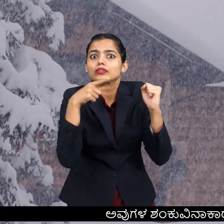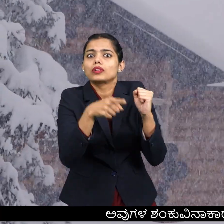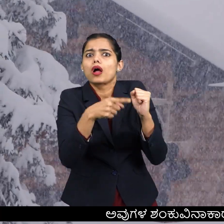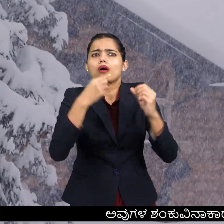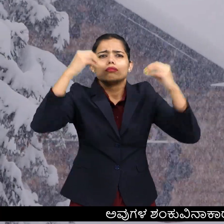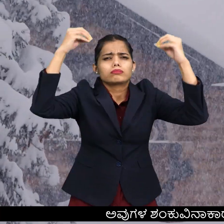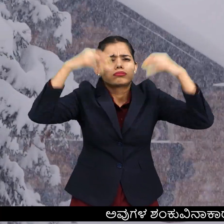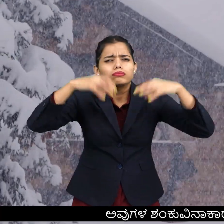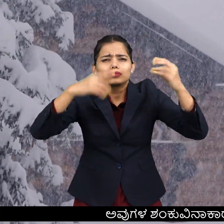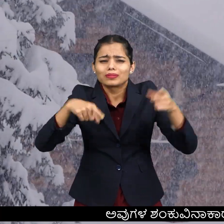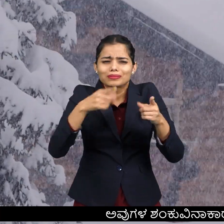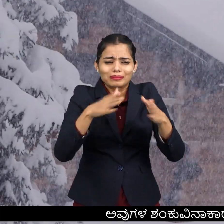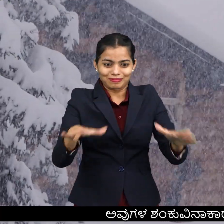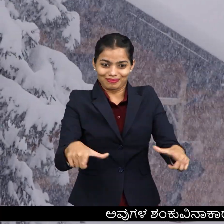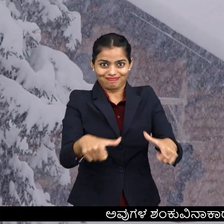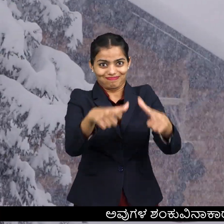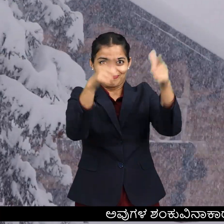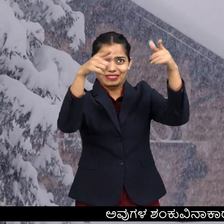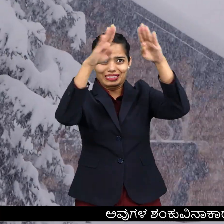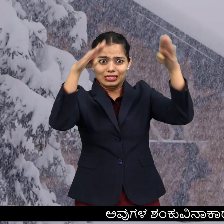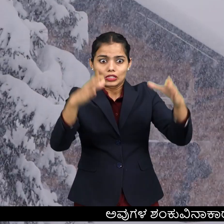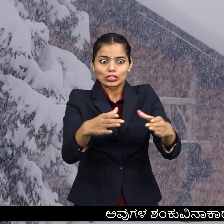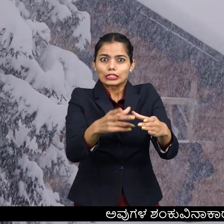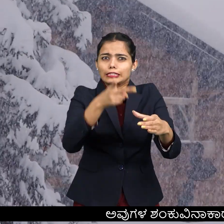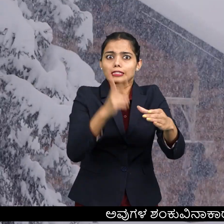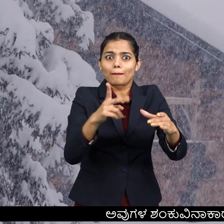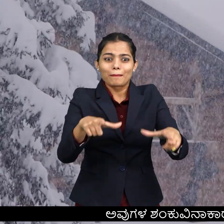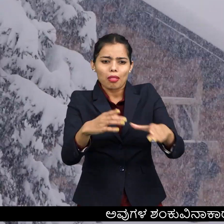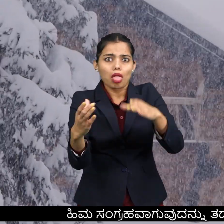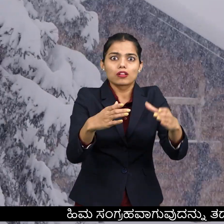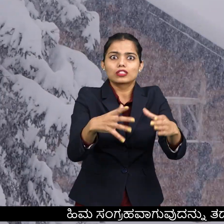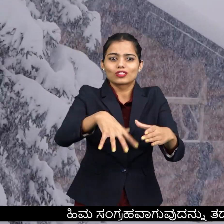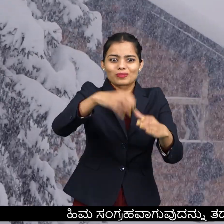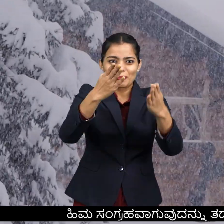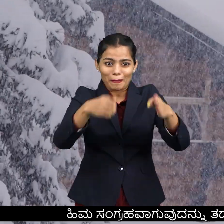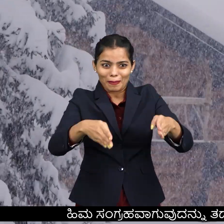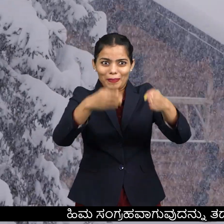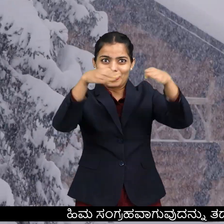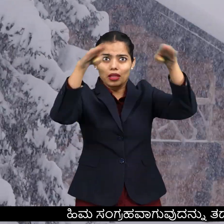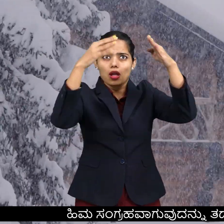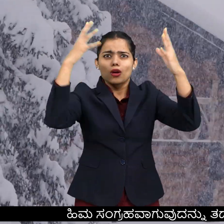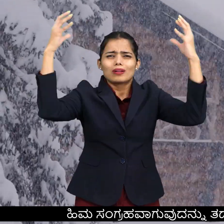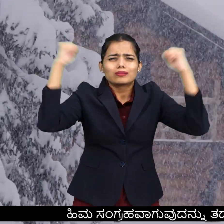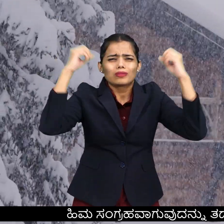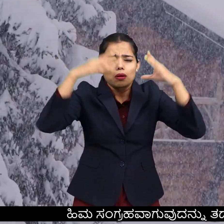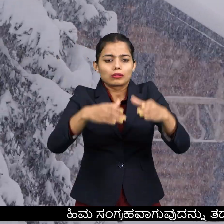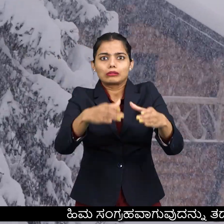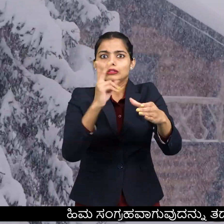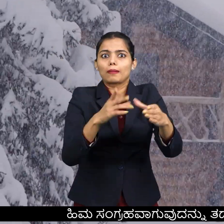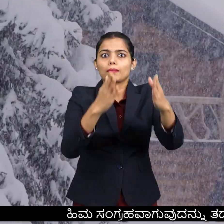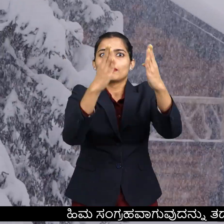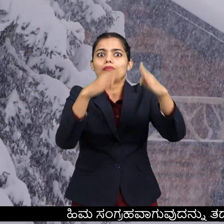ಅವುಗಳ ಶಂಕುವಿನ ಆಕಾರದ ಮರದ ಮೇಲೆ ಹಿಮ ಸಂಗ್ರಹವಾಗುವುದನ್ನು